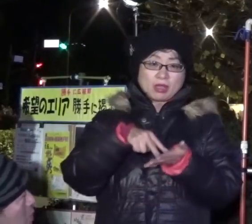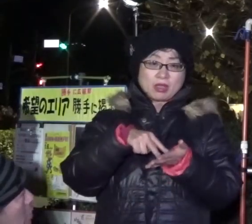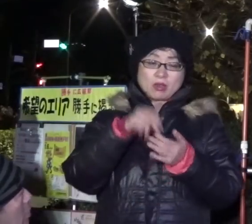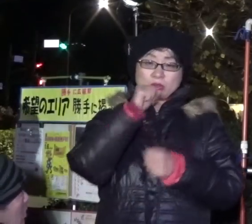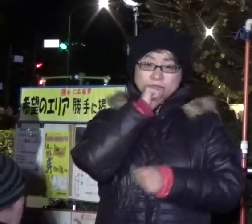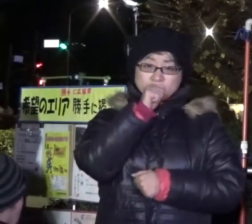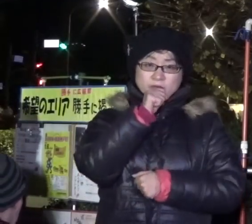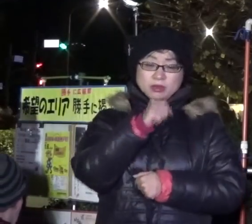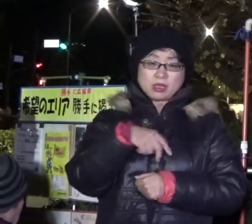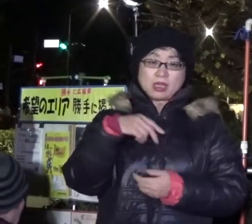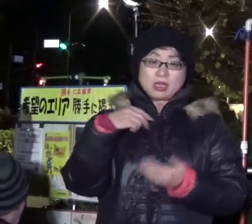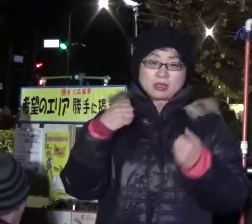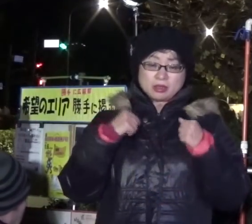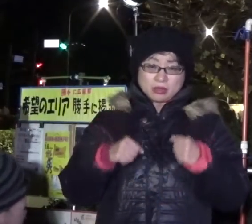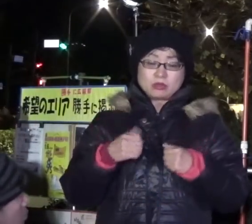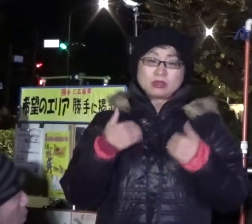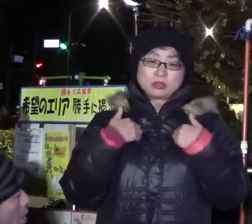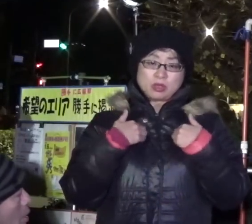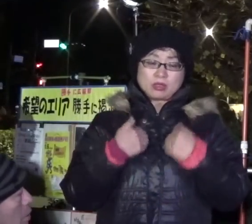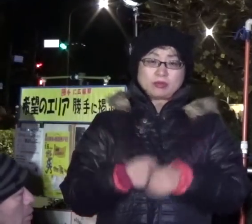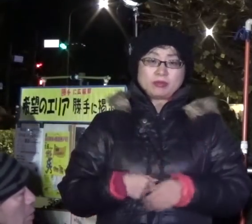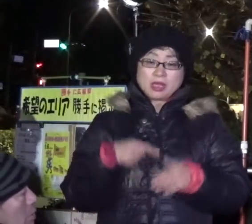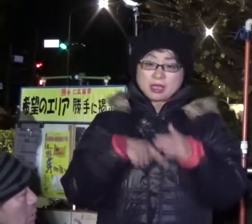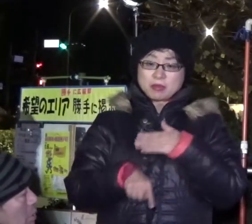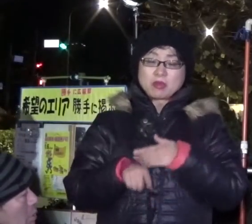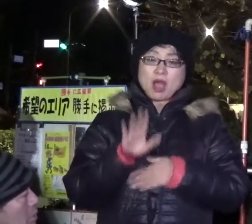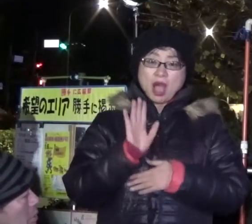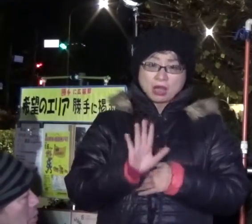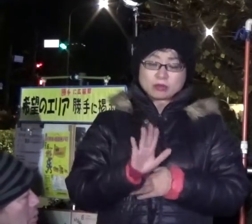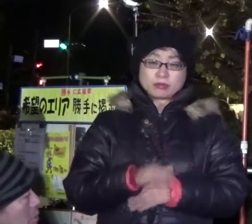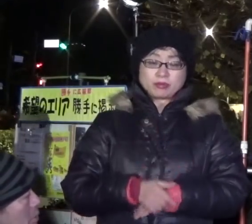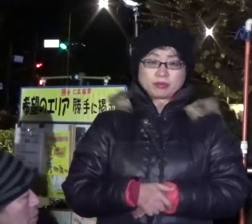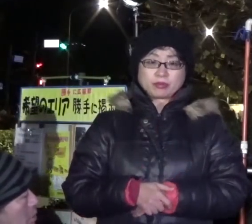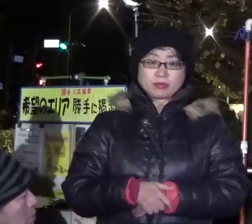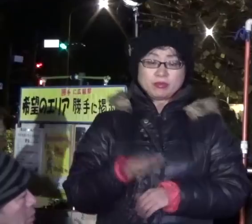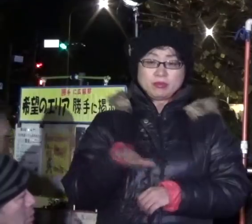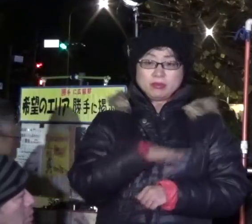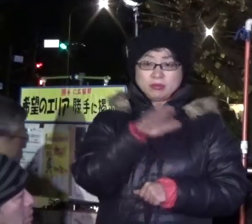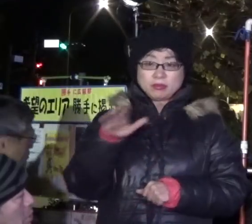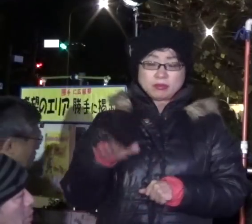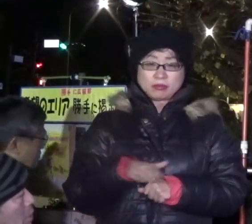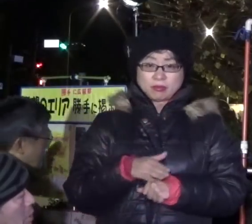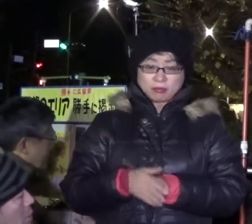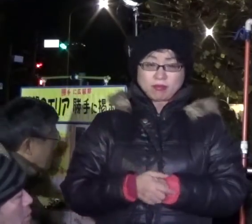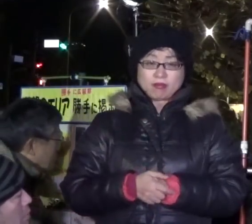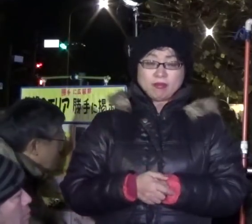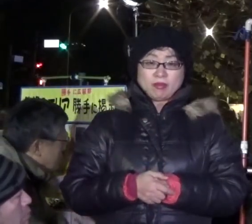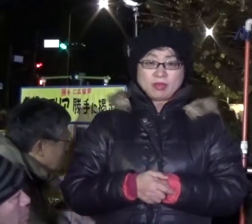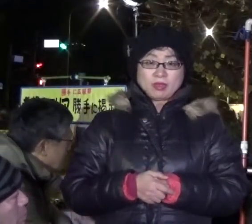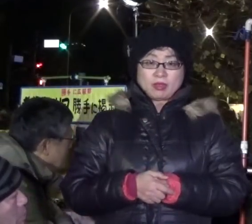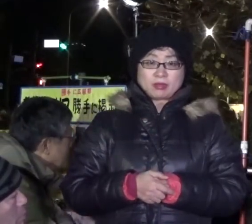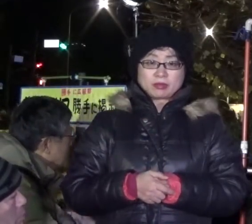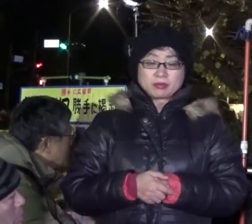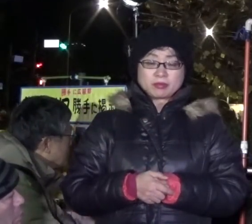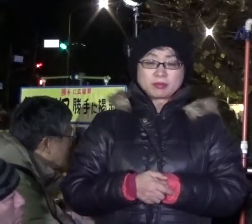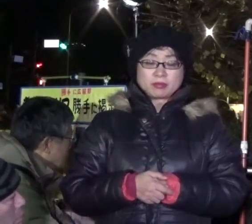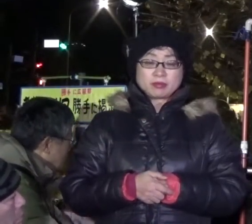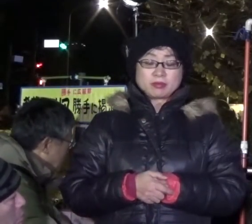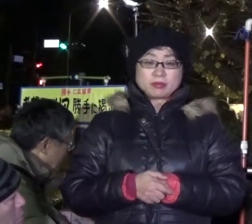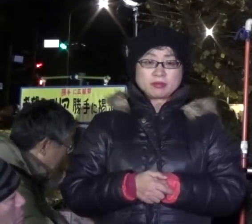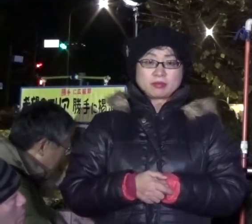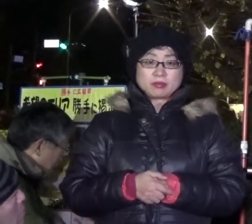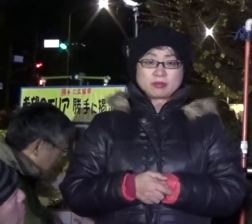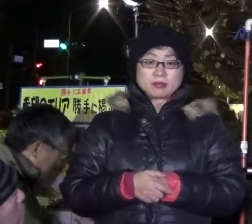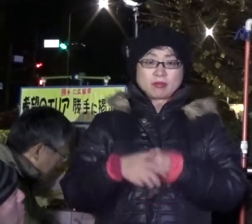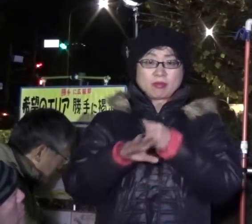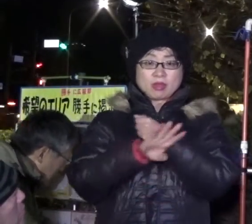これやっぱりやんなきゃいけないんだって、やっぱり意味があるんだなと。で、皆さんにやはり、私は先ほど申しましたけども、